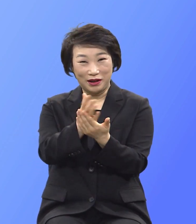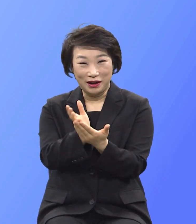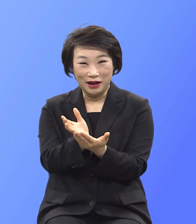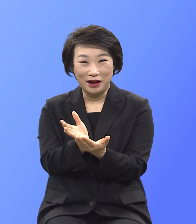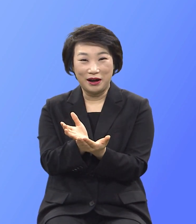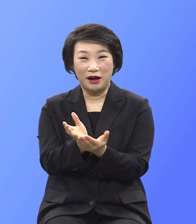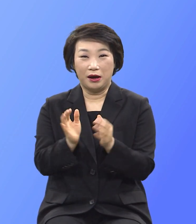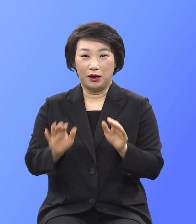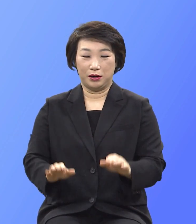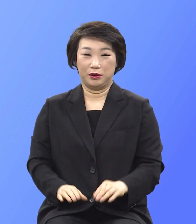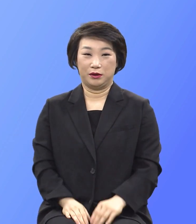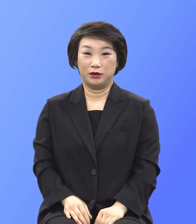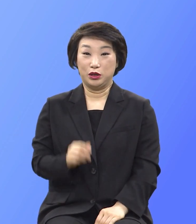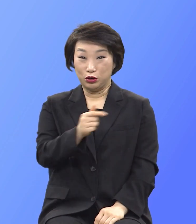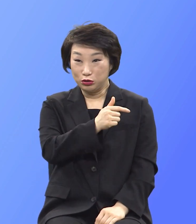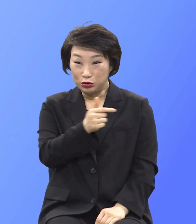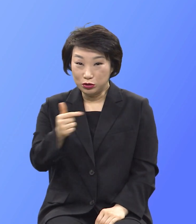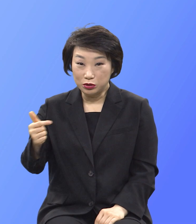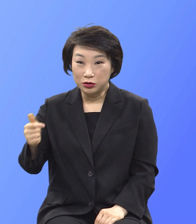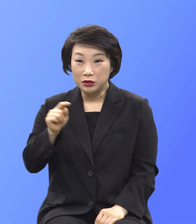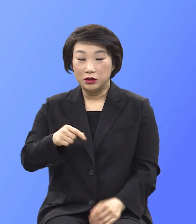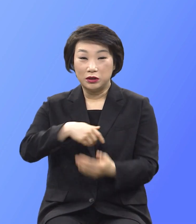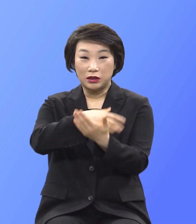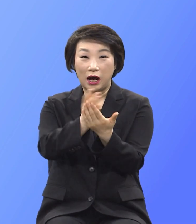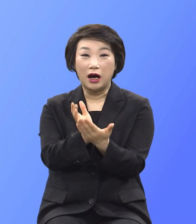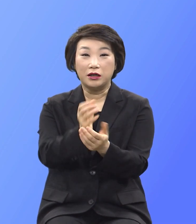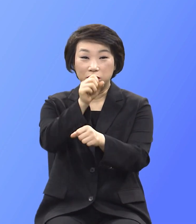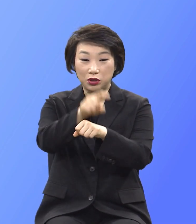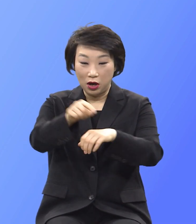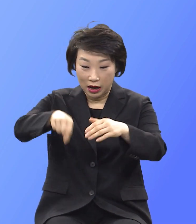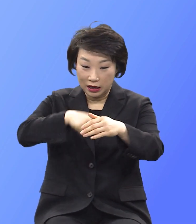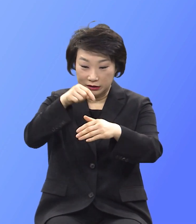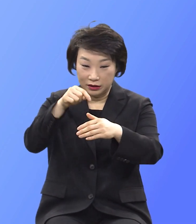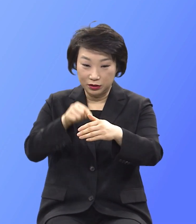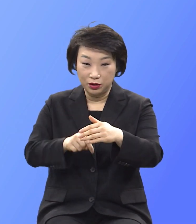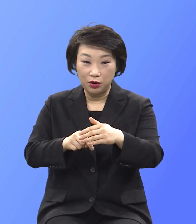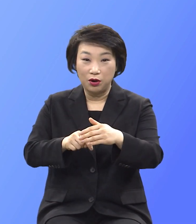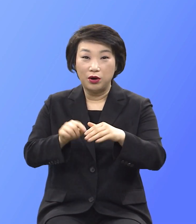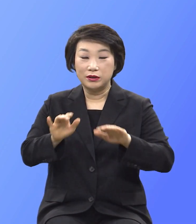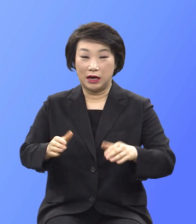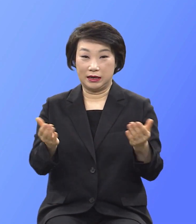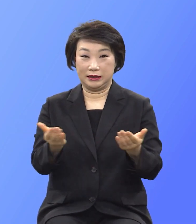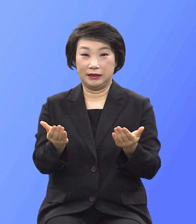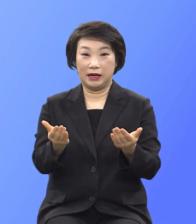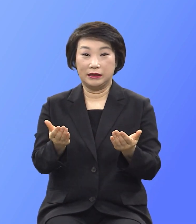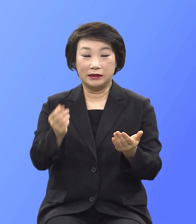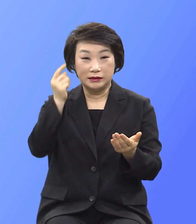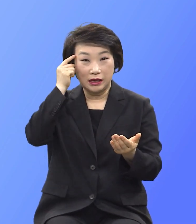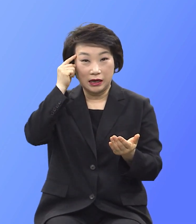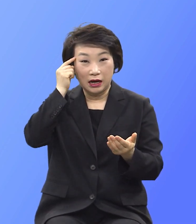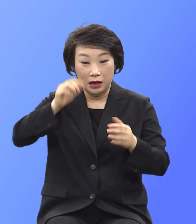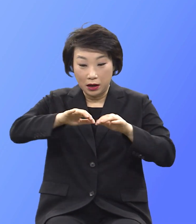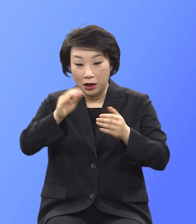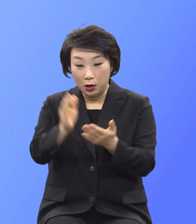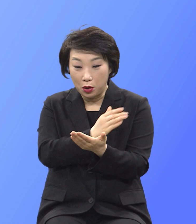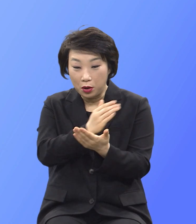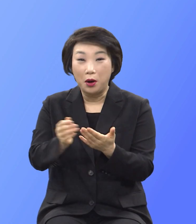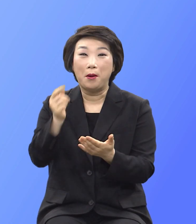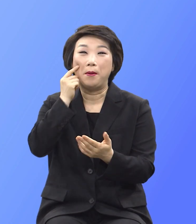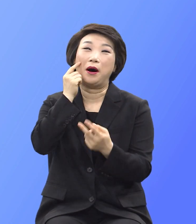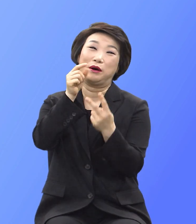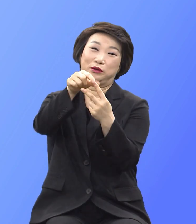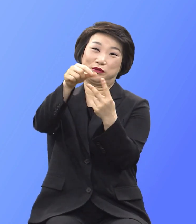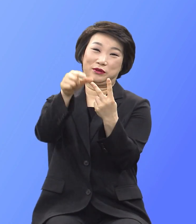다양합니다. 그 엄청난 다양성 안에서 일하는 생각을 분리해보면